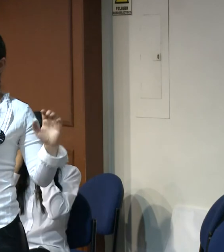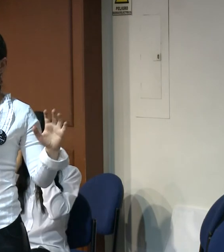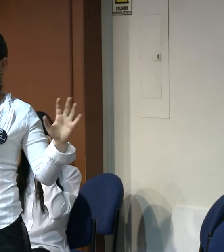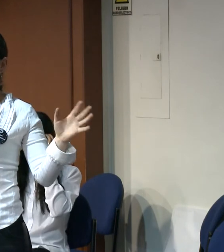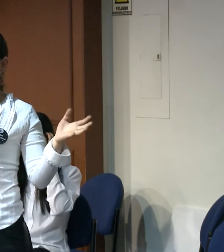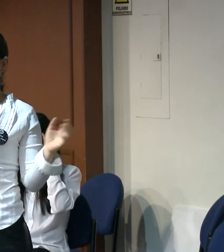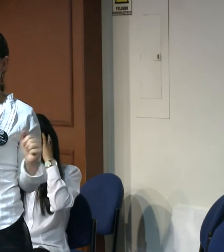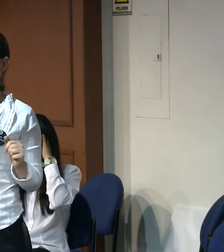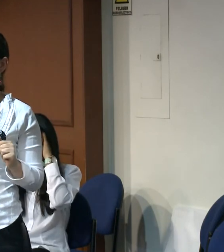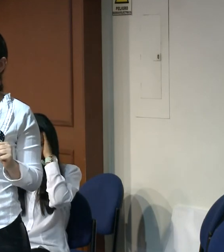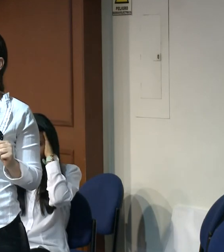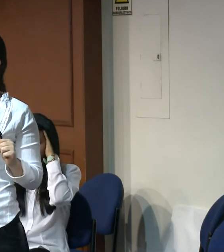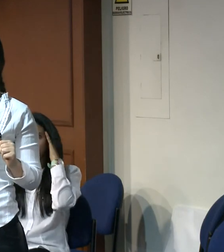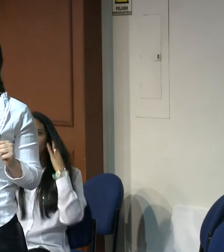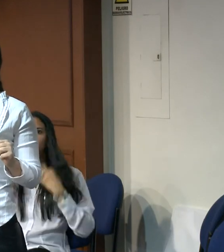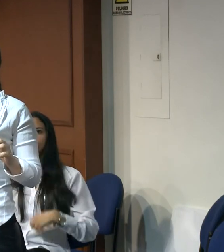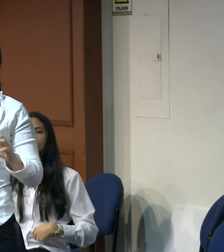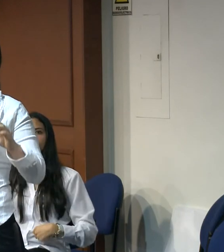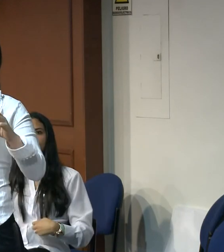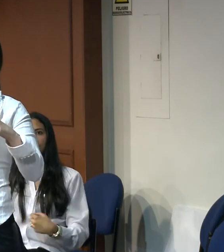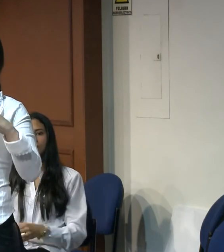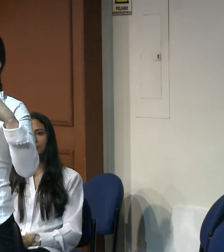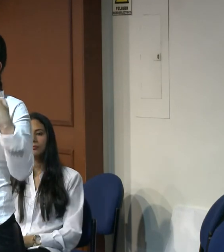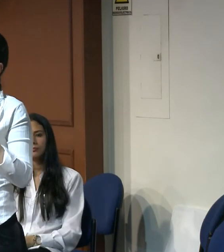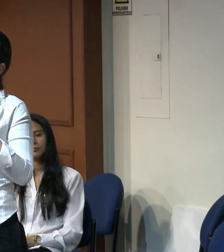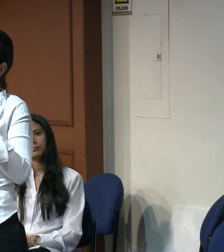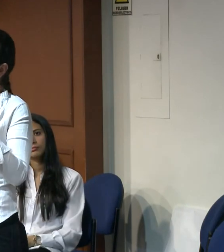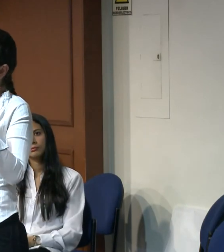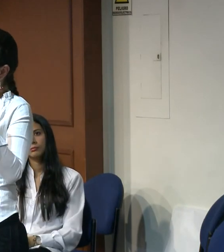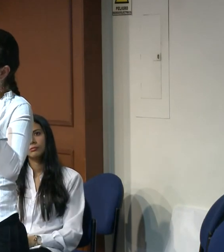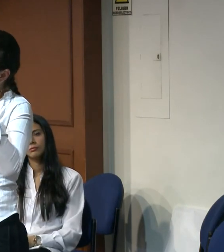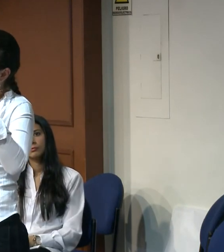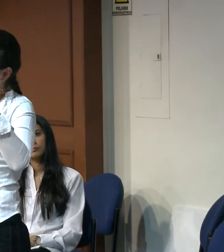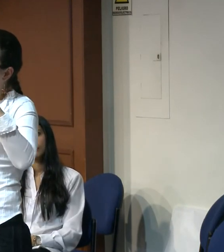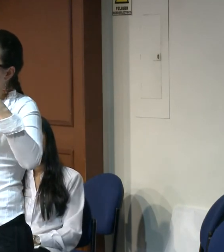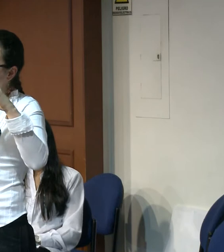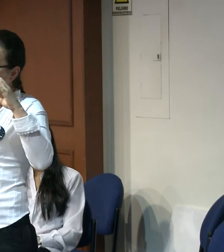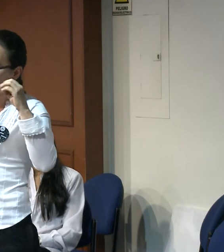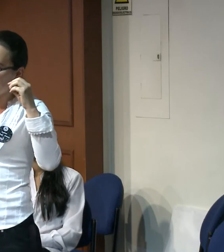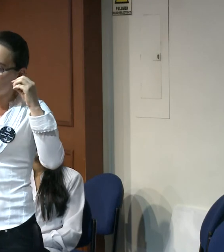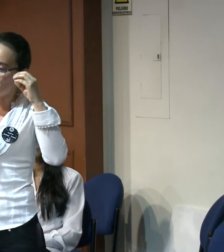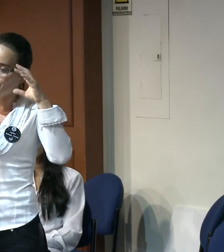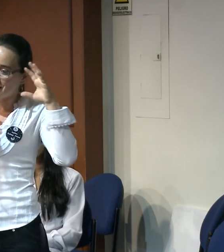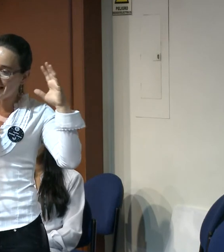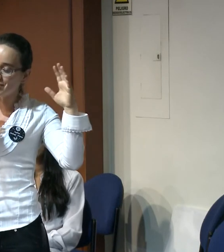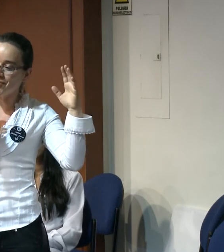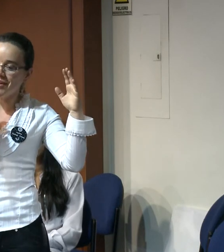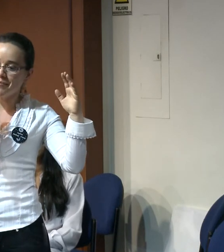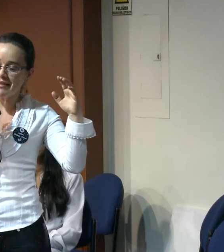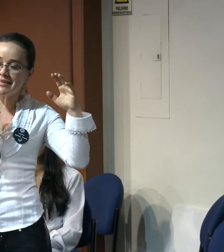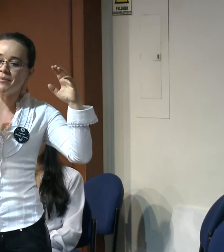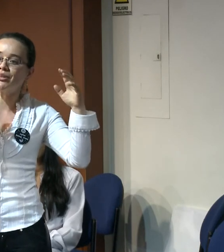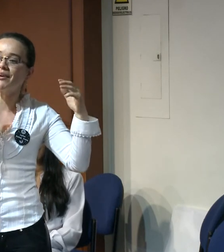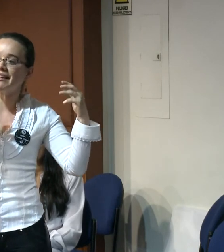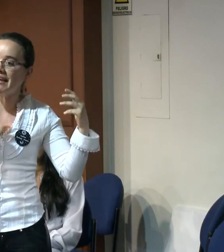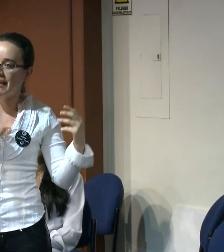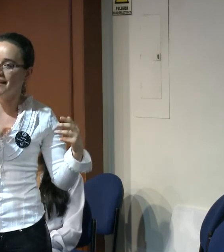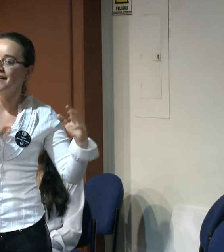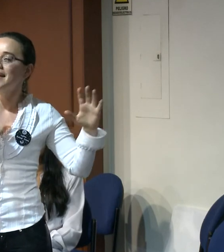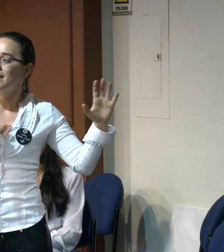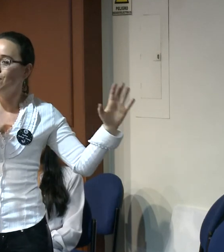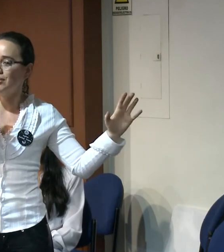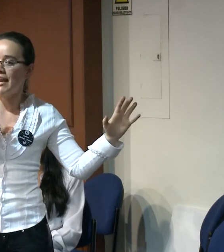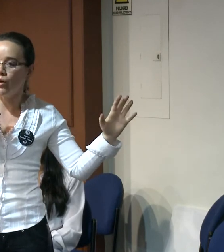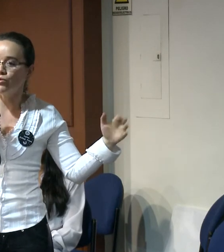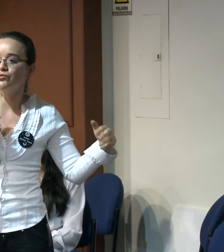ejemplo, en la cosmovisión hindú, pues es primero comprender todo ese proceso de pensamiento que